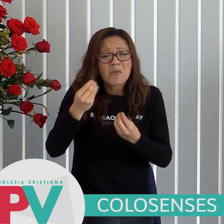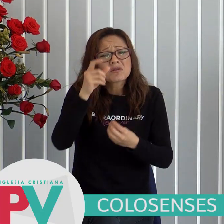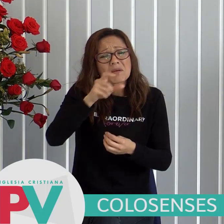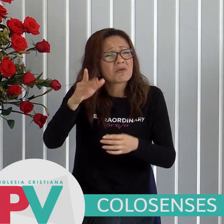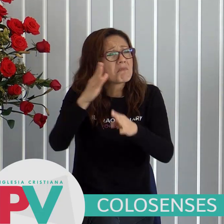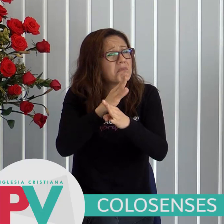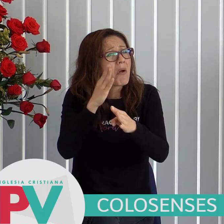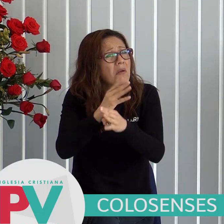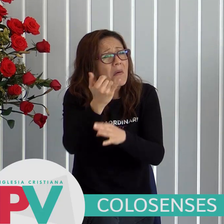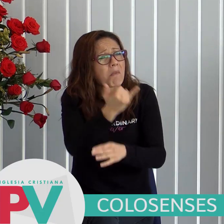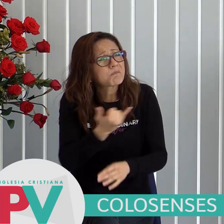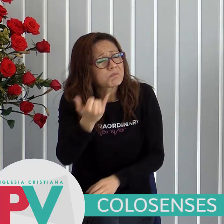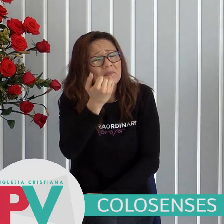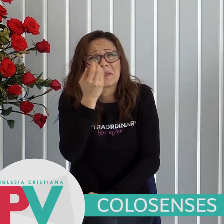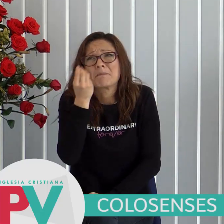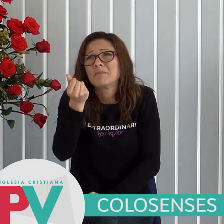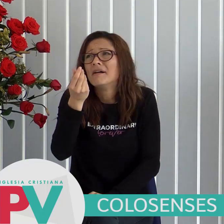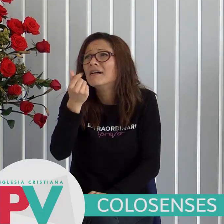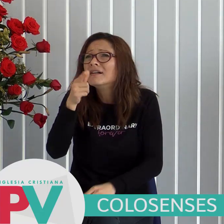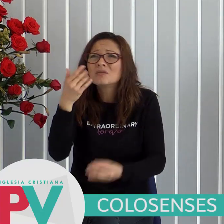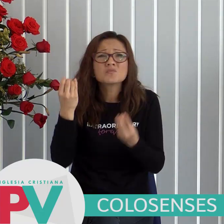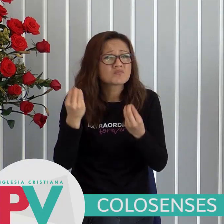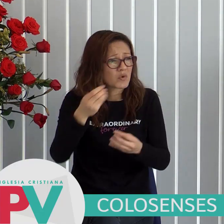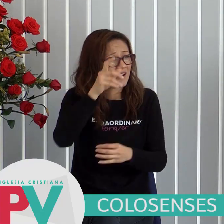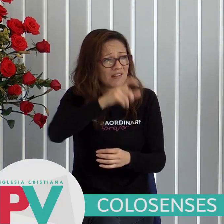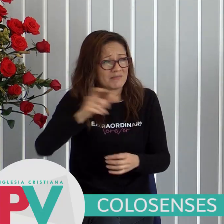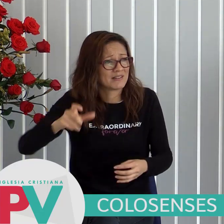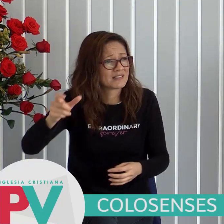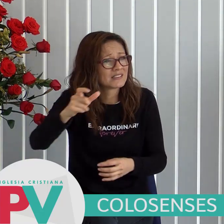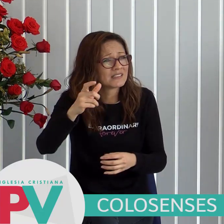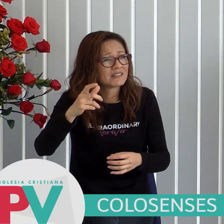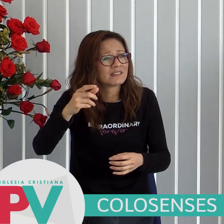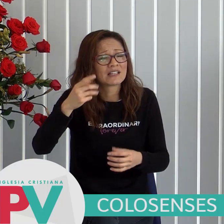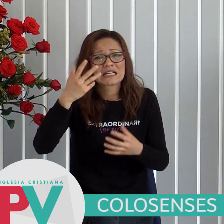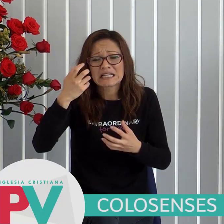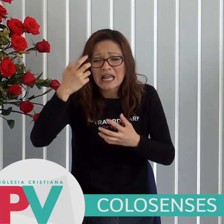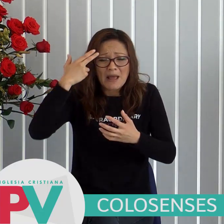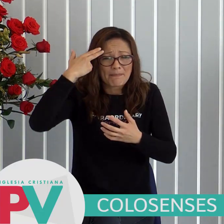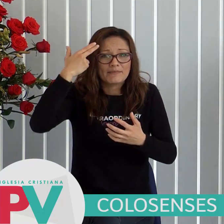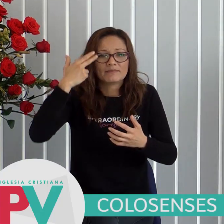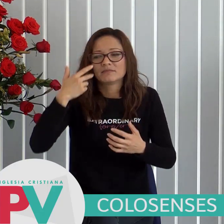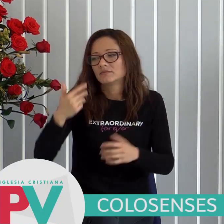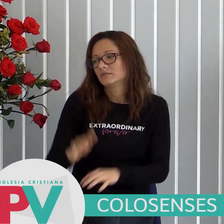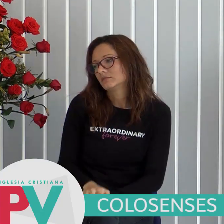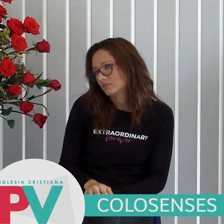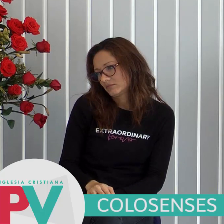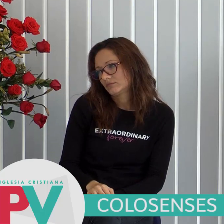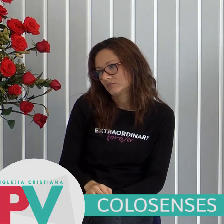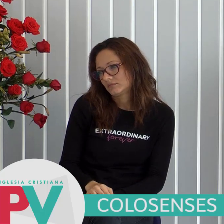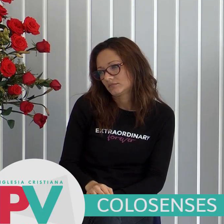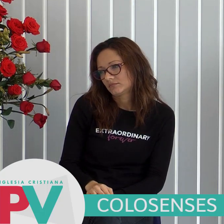con problemas económicos, hay tanta gente con intentos. Viejo,